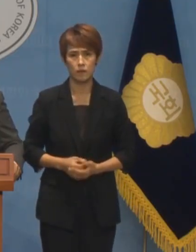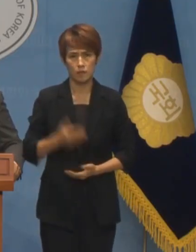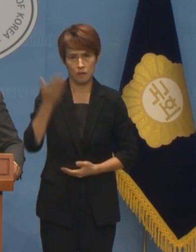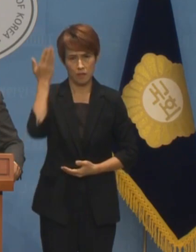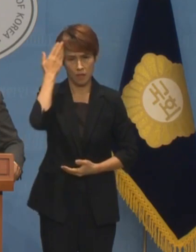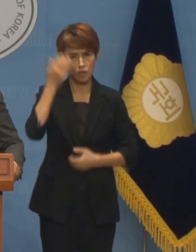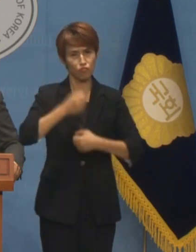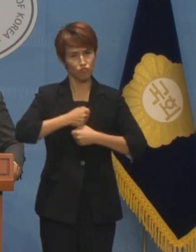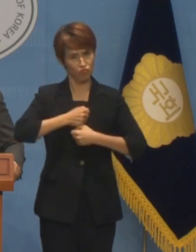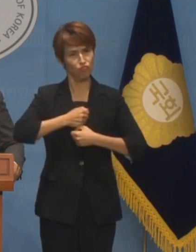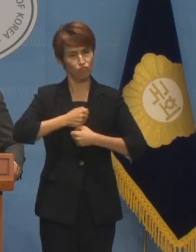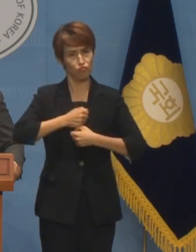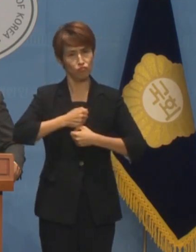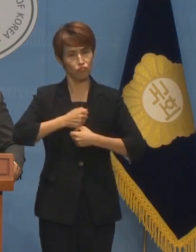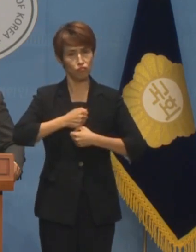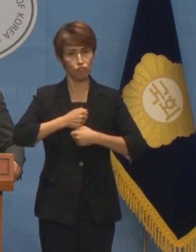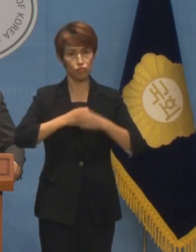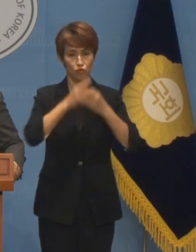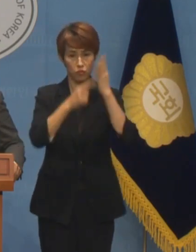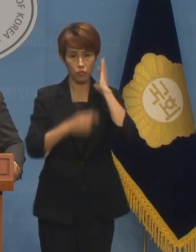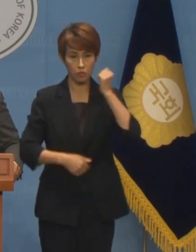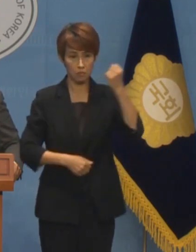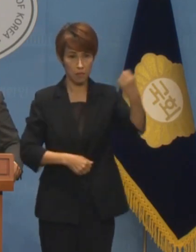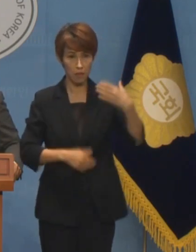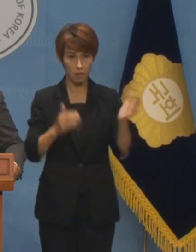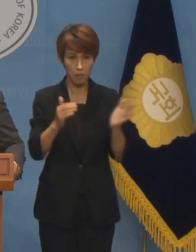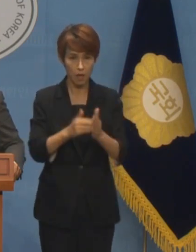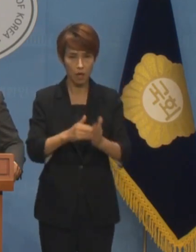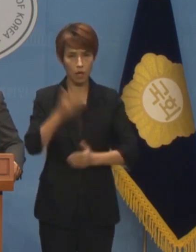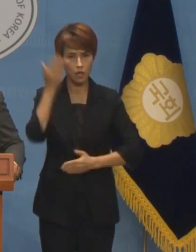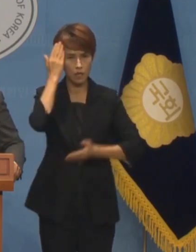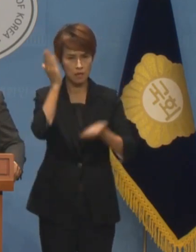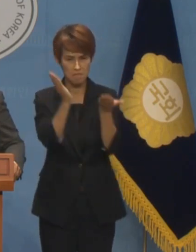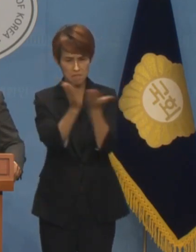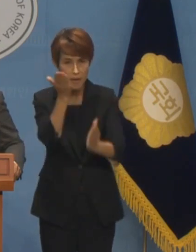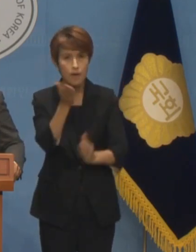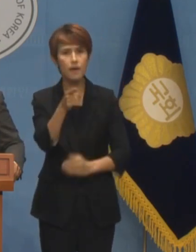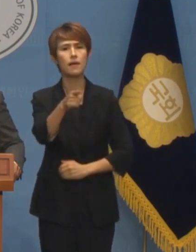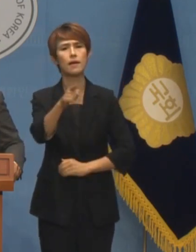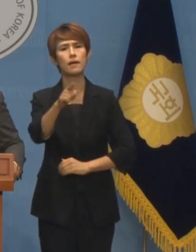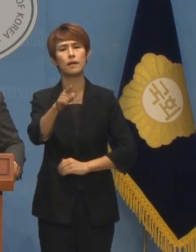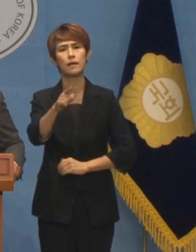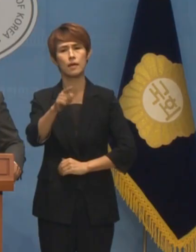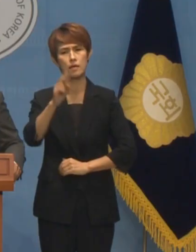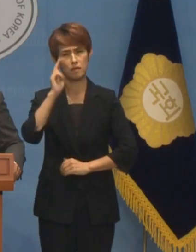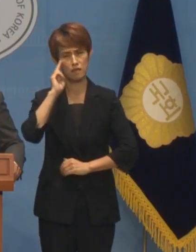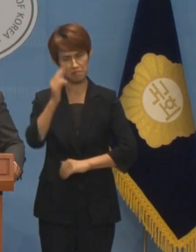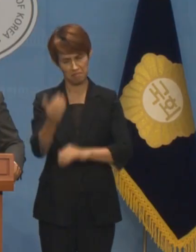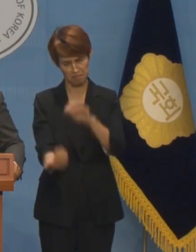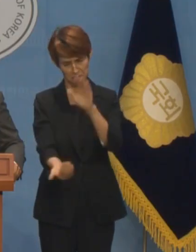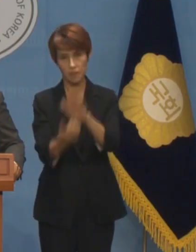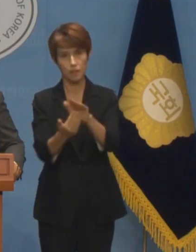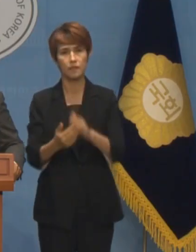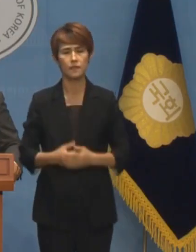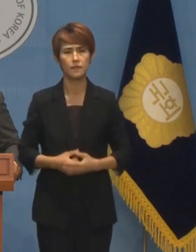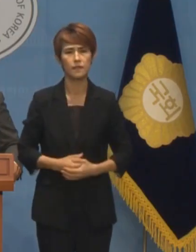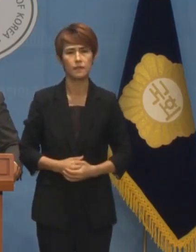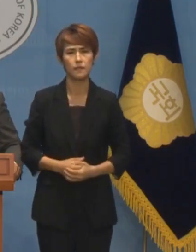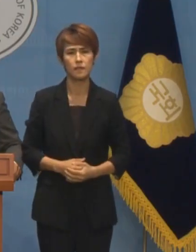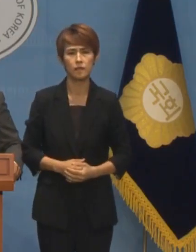상식을 지키겠다던 윤 대통령의 비상식적 인사가 활용점정에 달하고 있습니다.